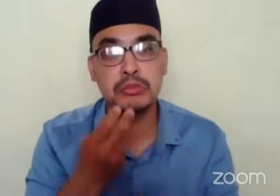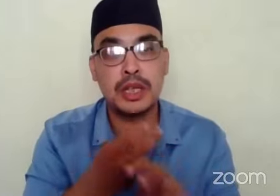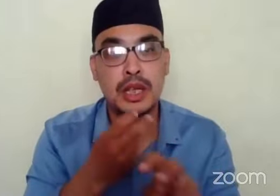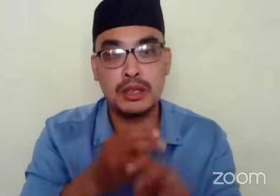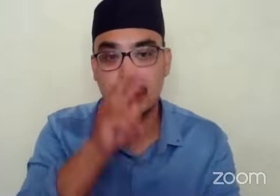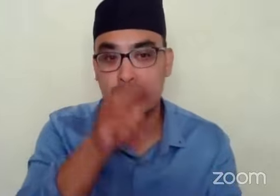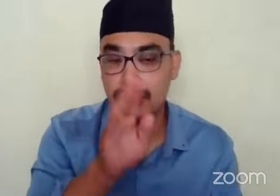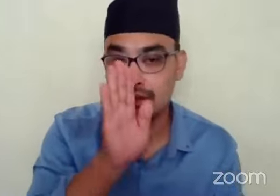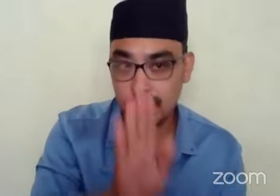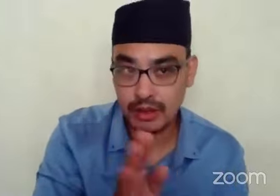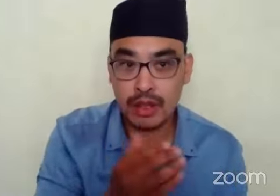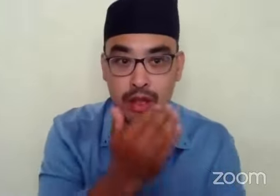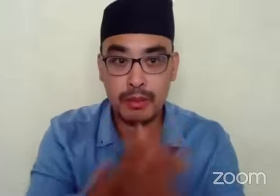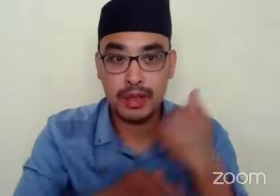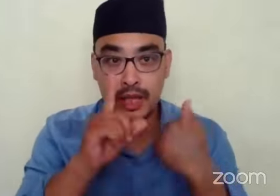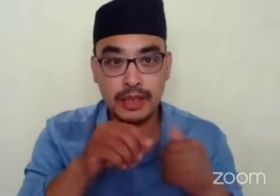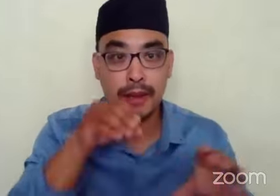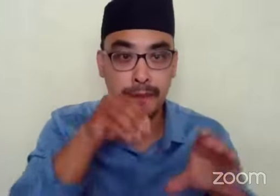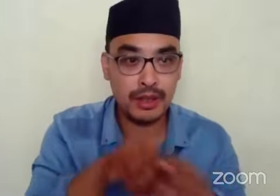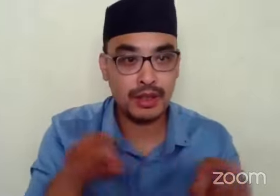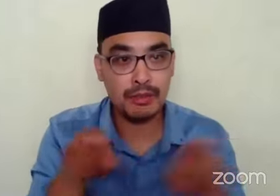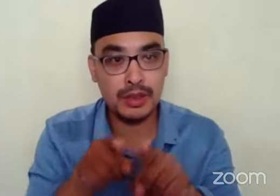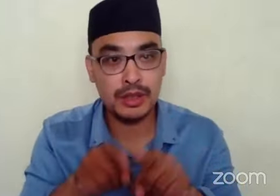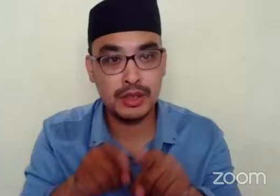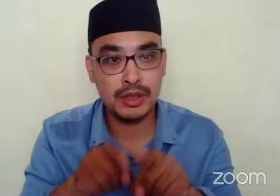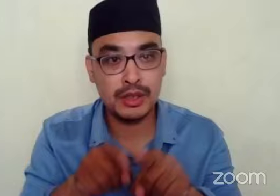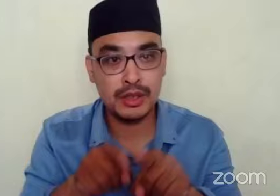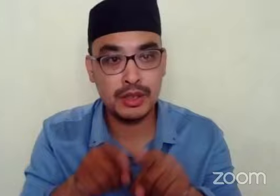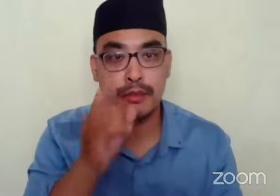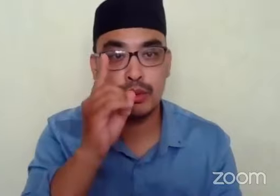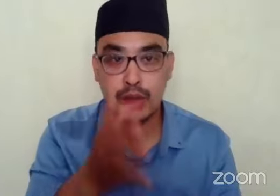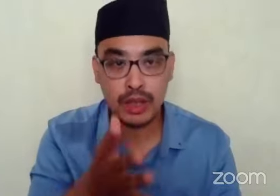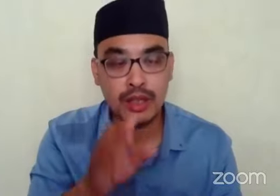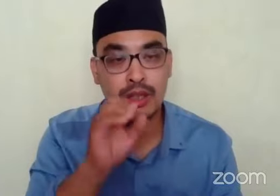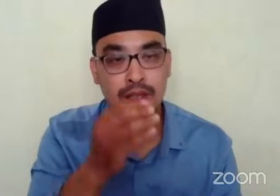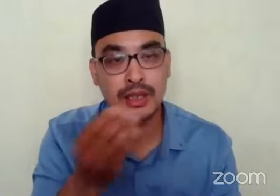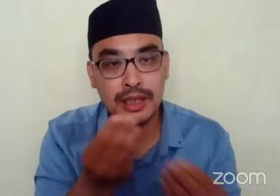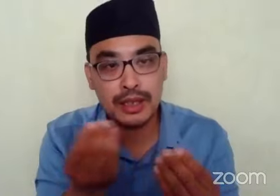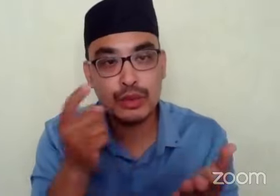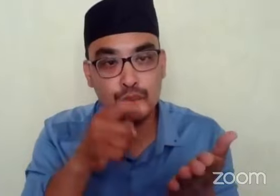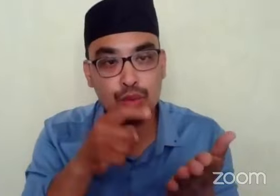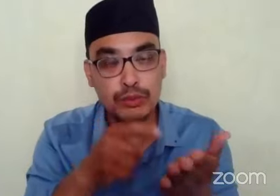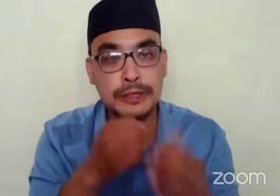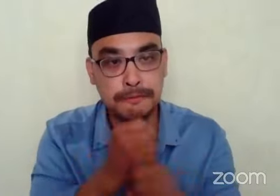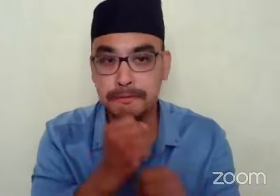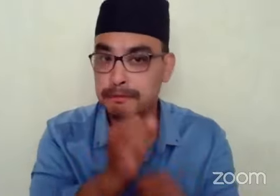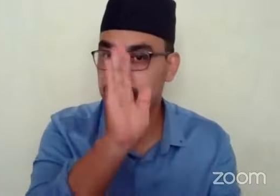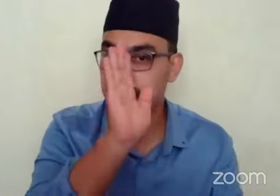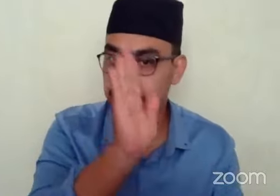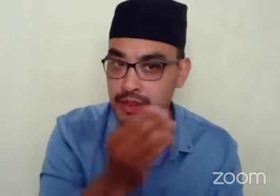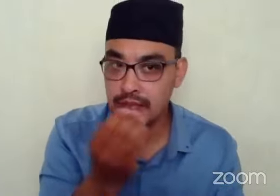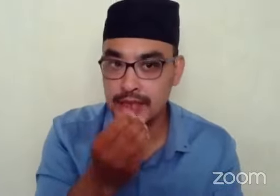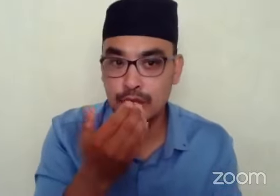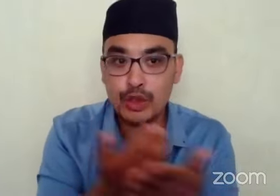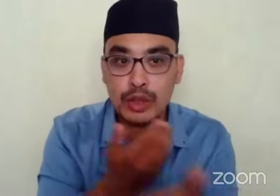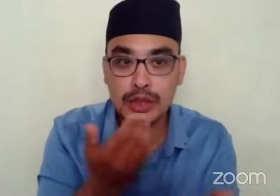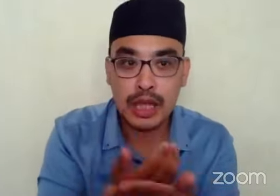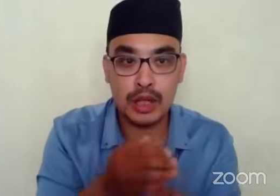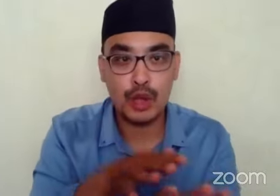कुरा खत्तमै छ भन्न खोजिएको चाहिँ होइन, तर केही सुरुवातहरू भएको छ किनभने केही सङ्घ संस्थाहरूले यौनिकताको सवालमा के कामहरू,